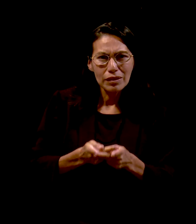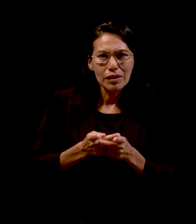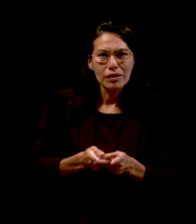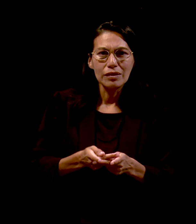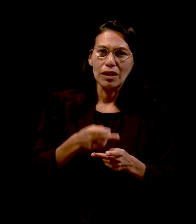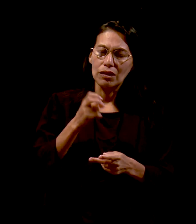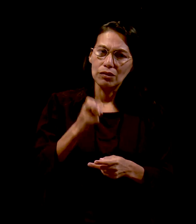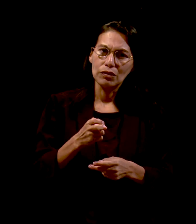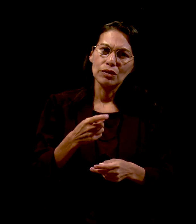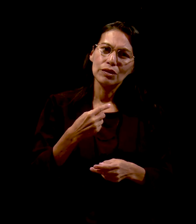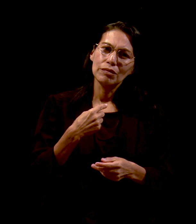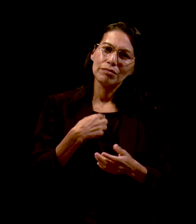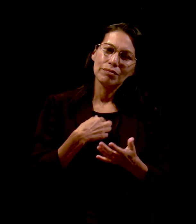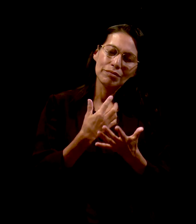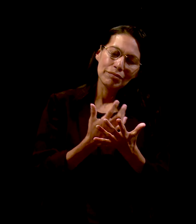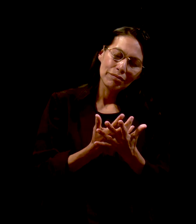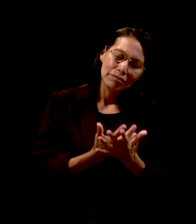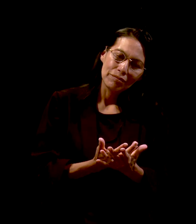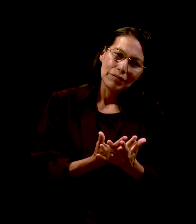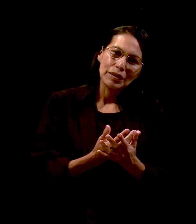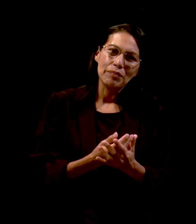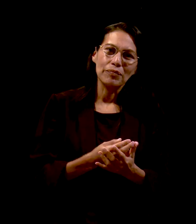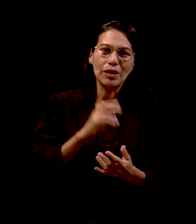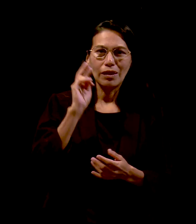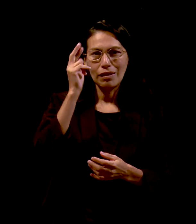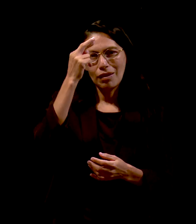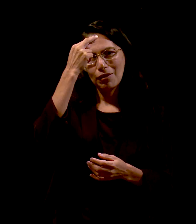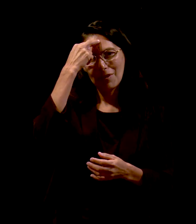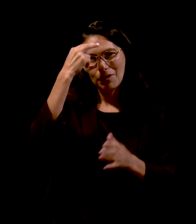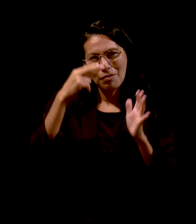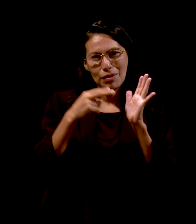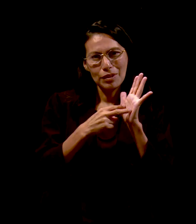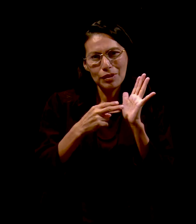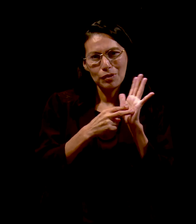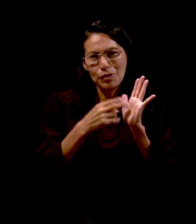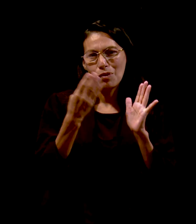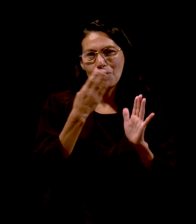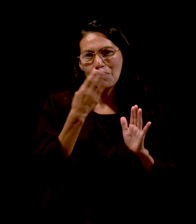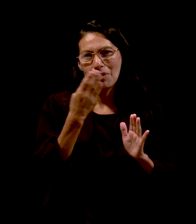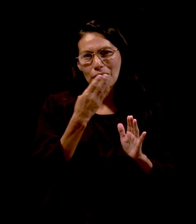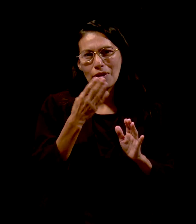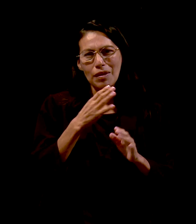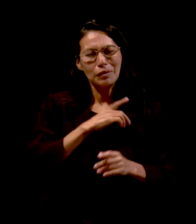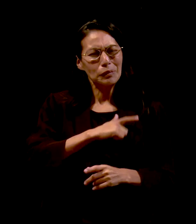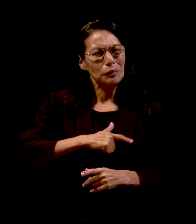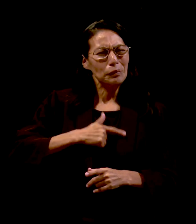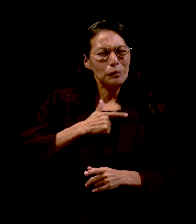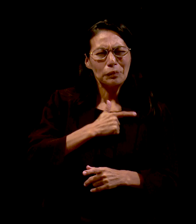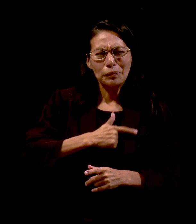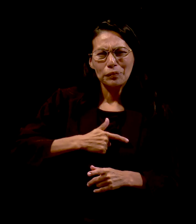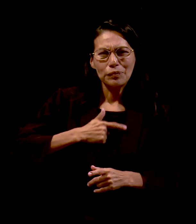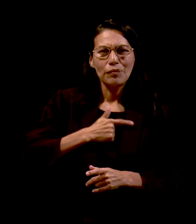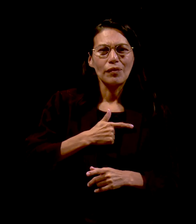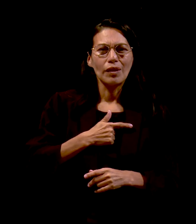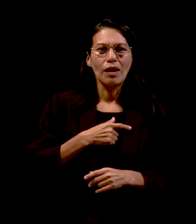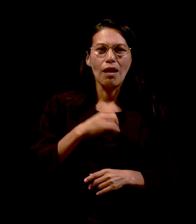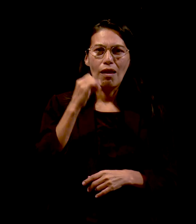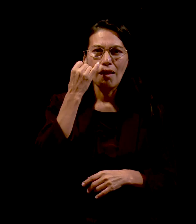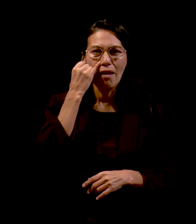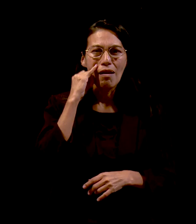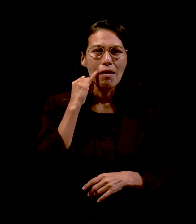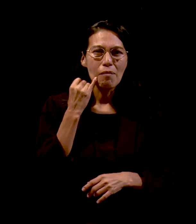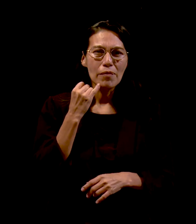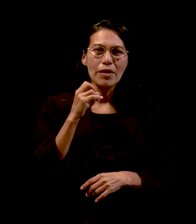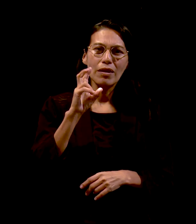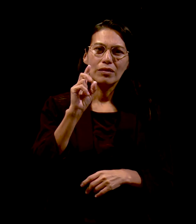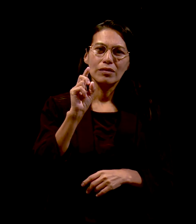recordé mi texto favorito que quiero compartir con usted mi texto bíblico que se encuentra en jeremías 33